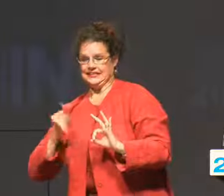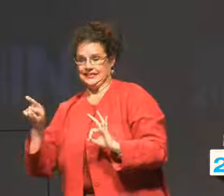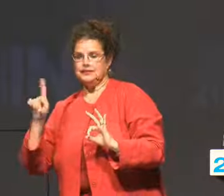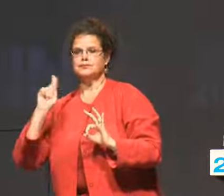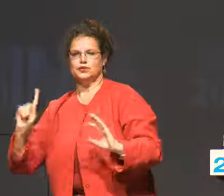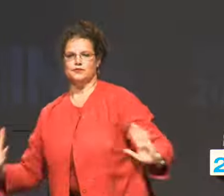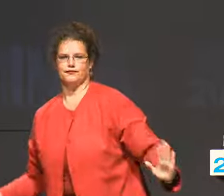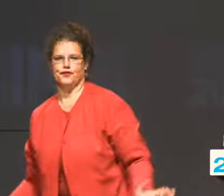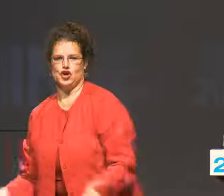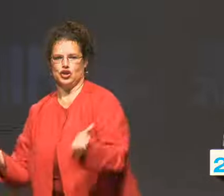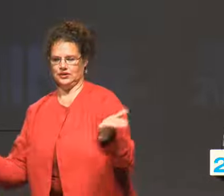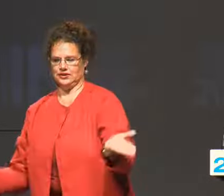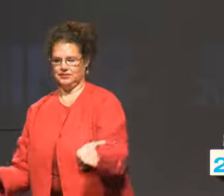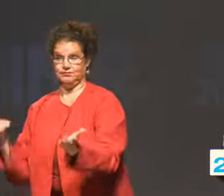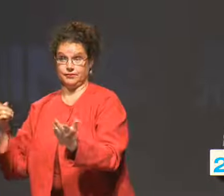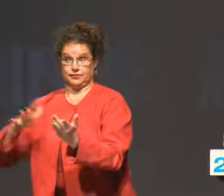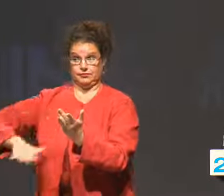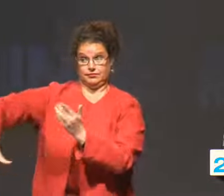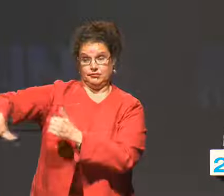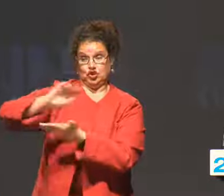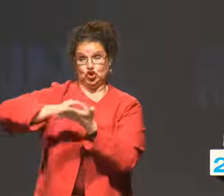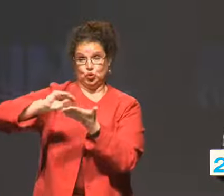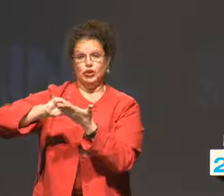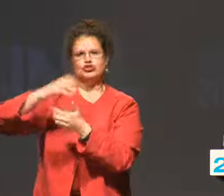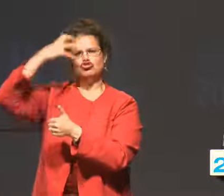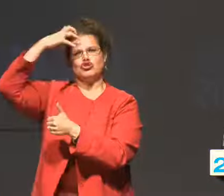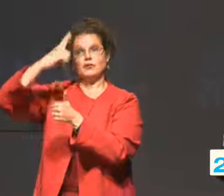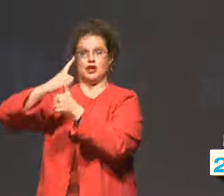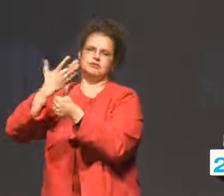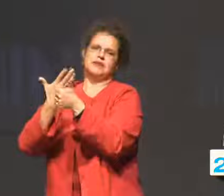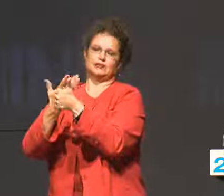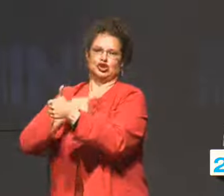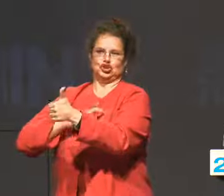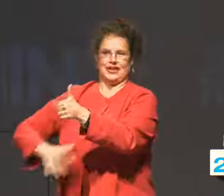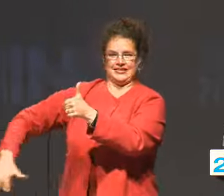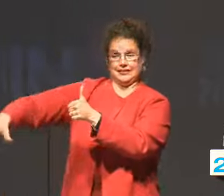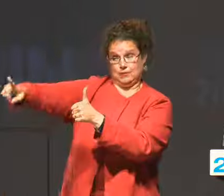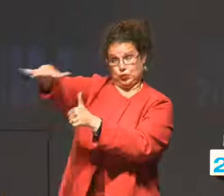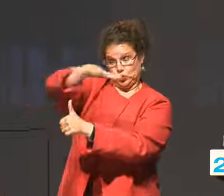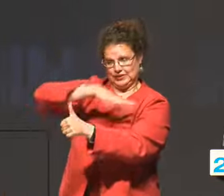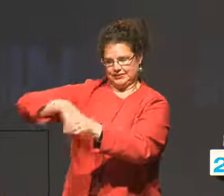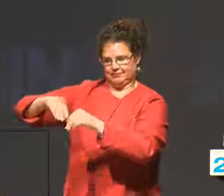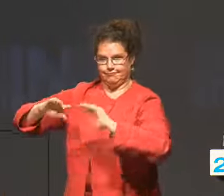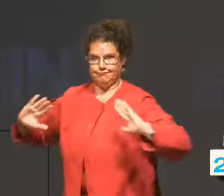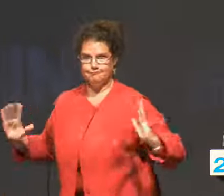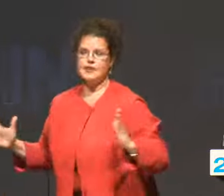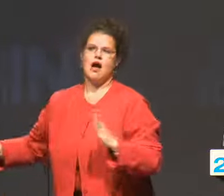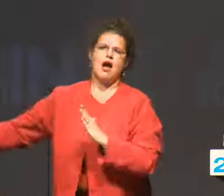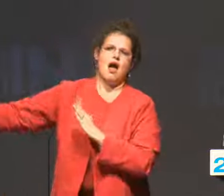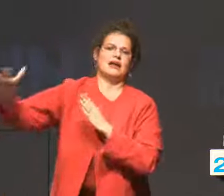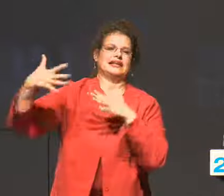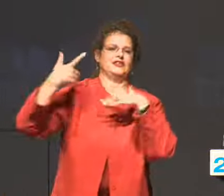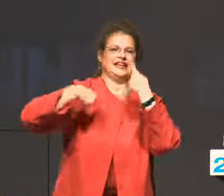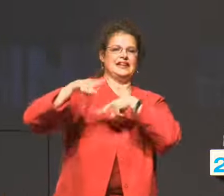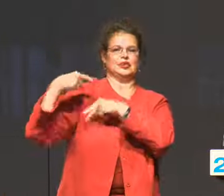Hier hat man sich überlegt, sind es Behinderte oder sind es Menschen, die ein spezielles Bedürfnis haben. Jetzt zum Beispiel hier in